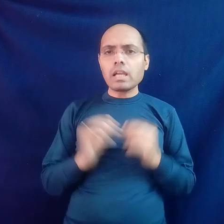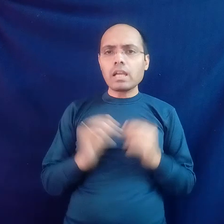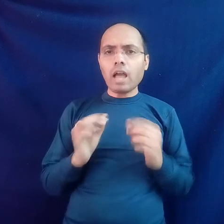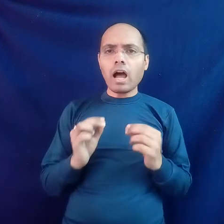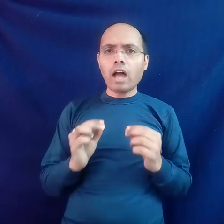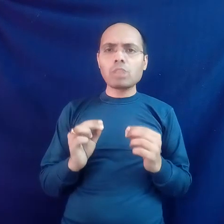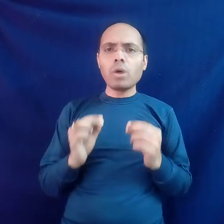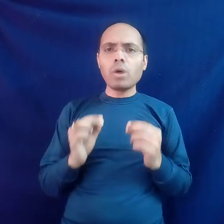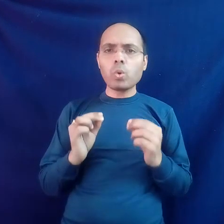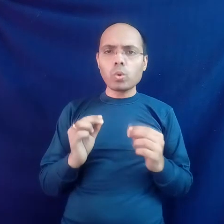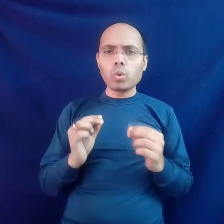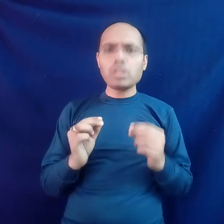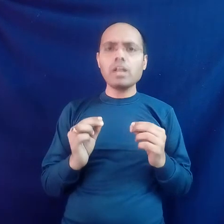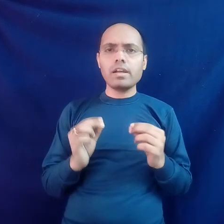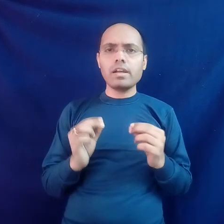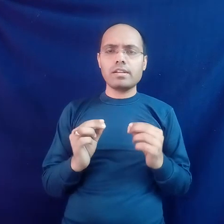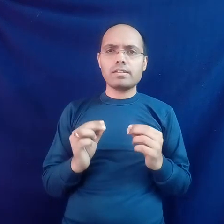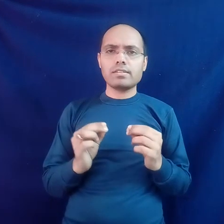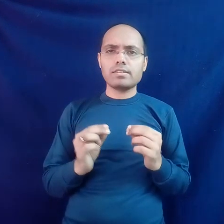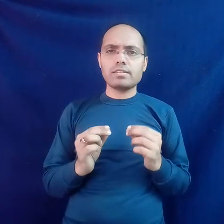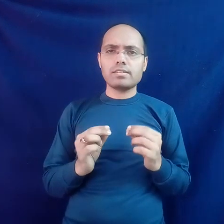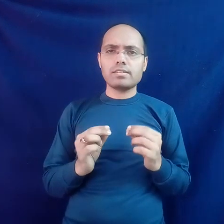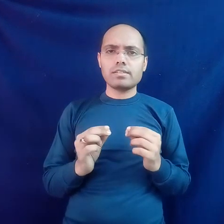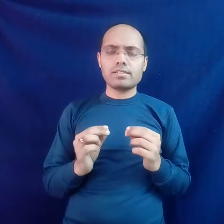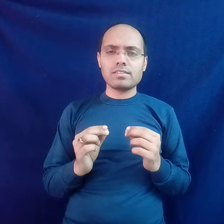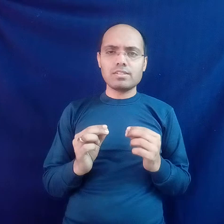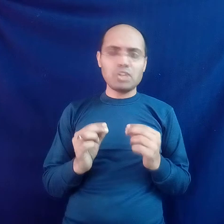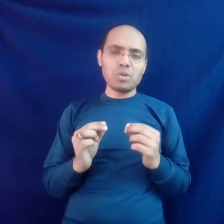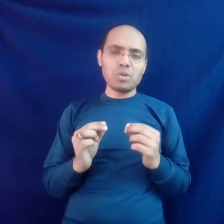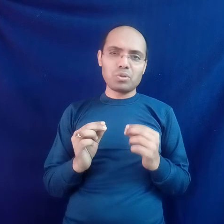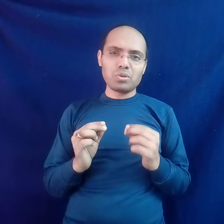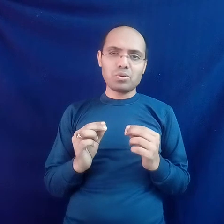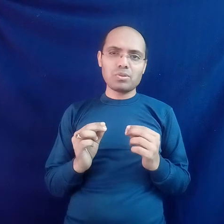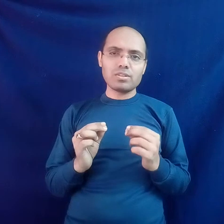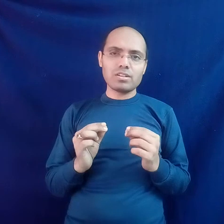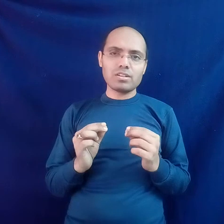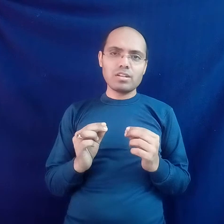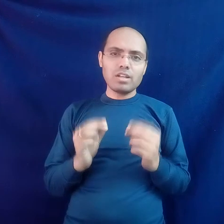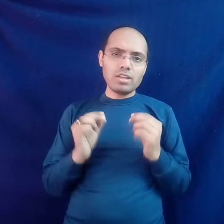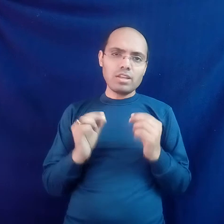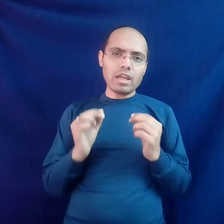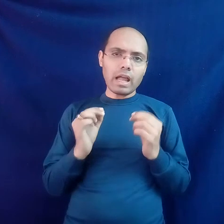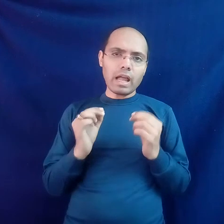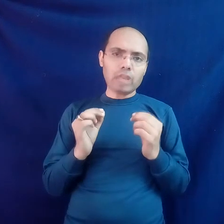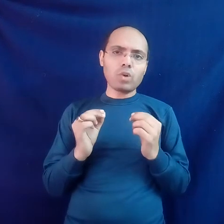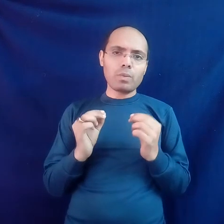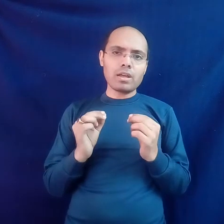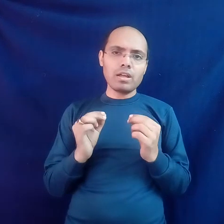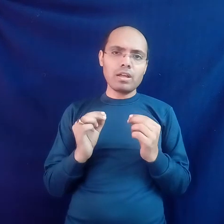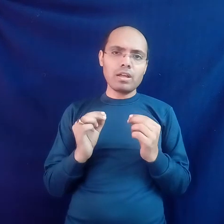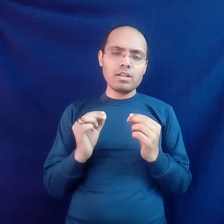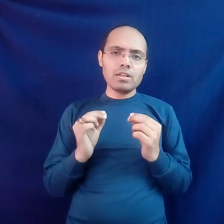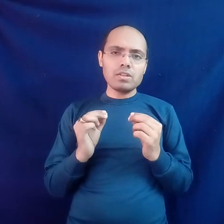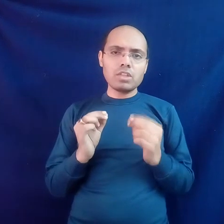क्या आत्मा होती है? जी हाँ दोस्तों, ये एक ऐसा टॉपिक है जिस